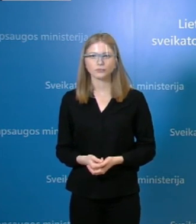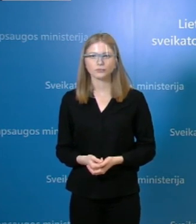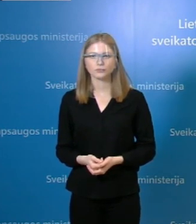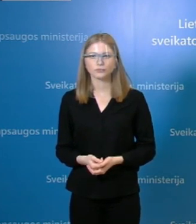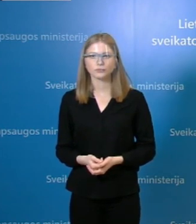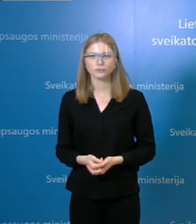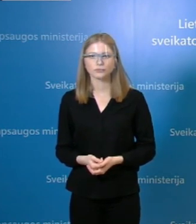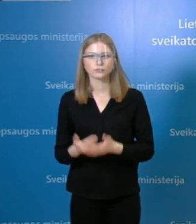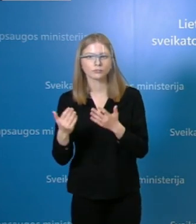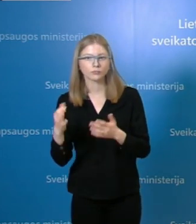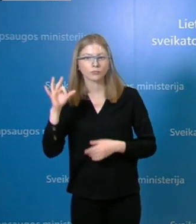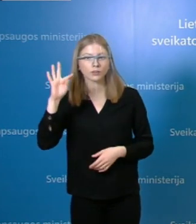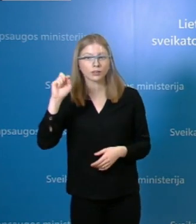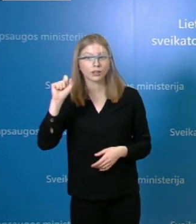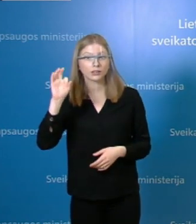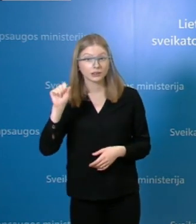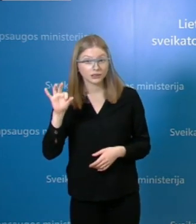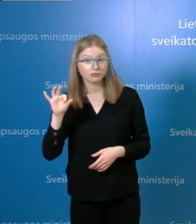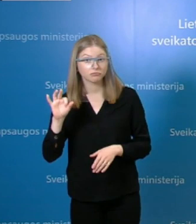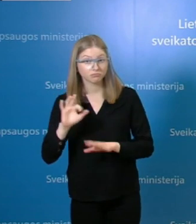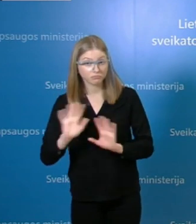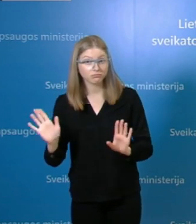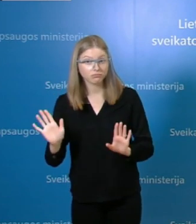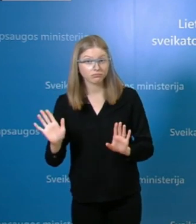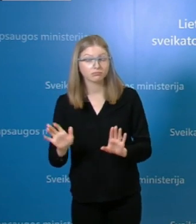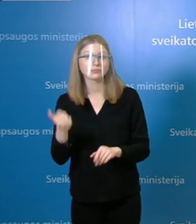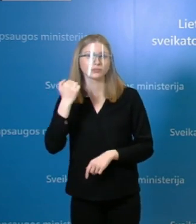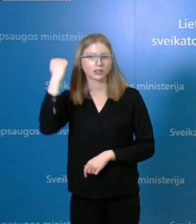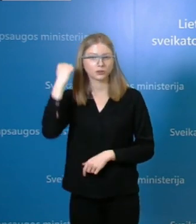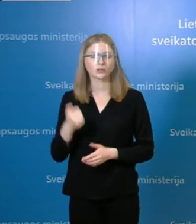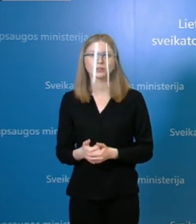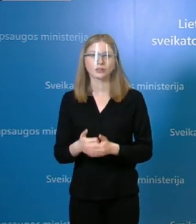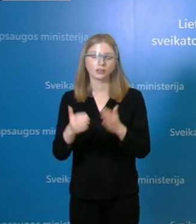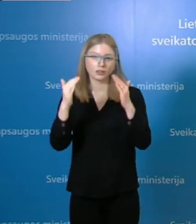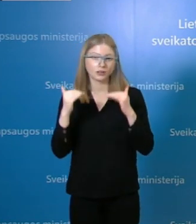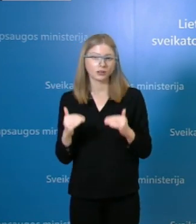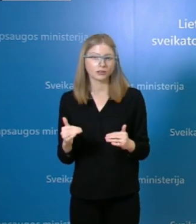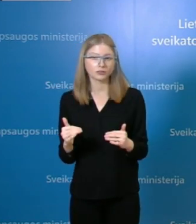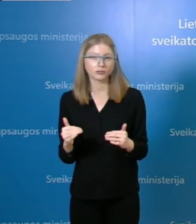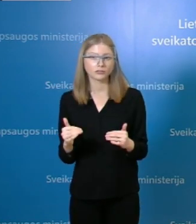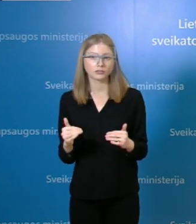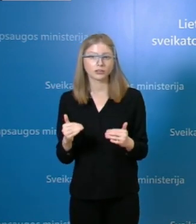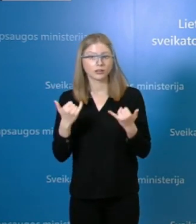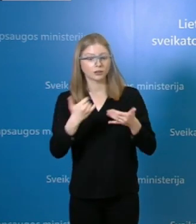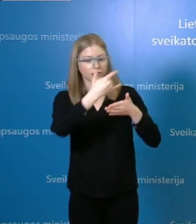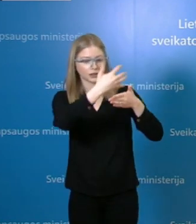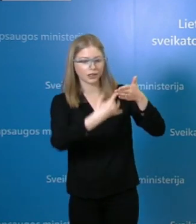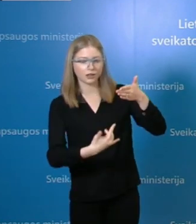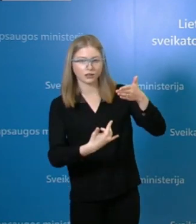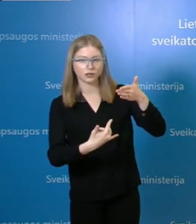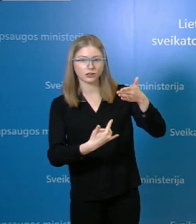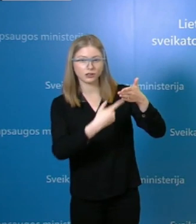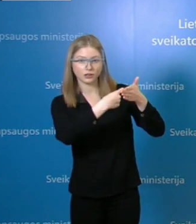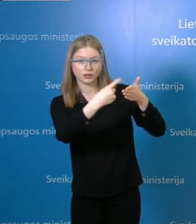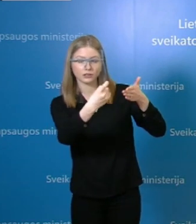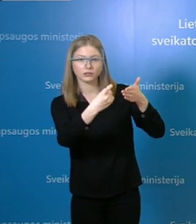Tai kaip suprantu, Stasy atsakė klausimus jūsų. Ačiū. Dabar iš raštų atsiųstų klausimų turėsime,